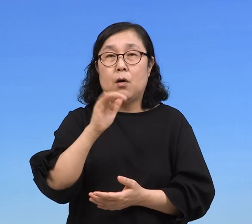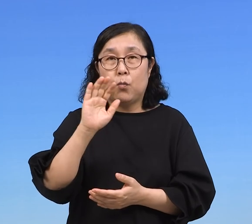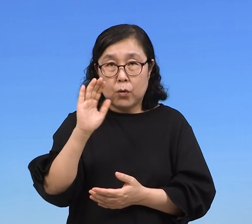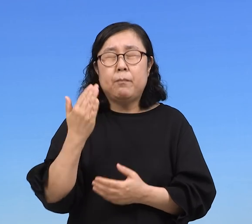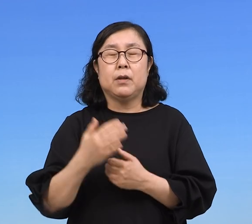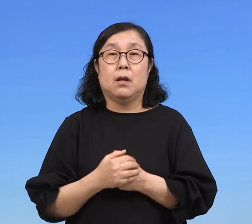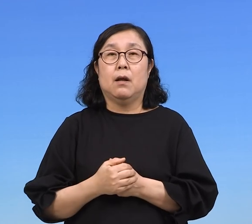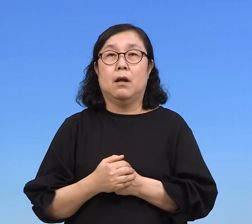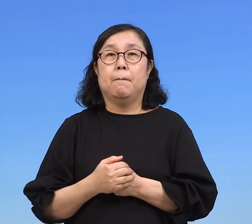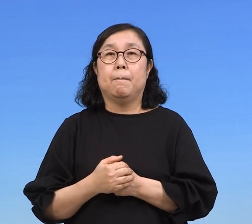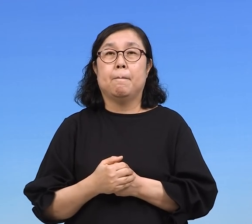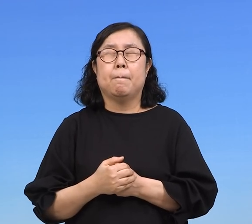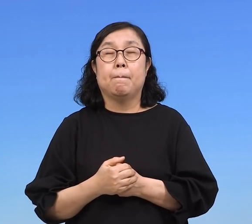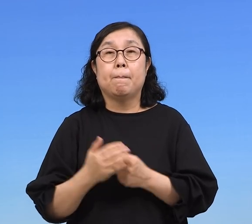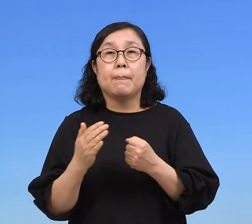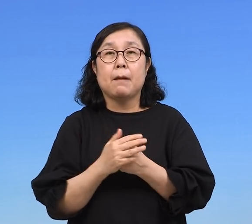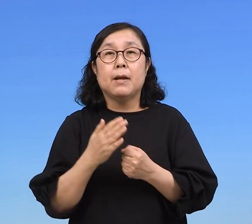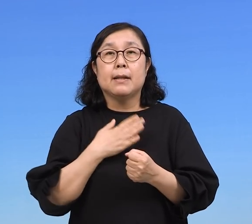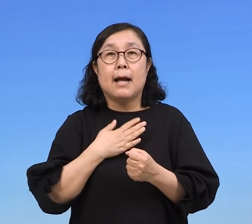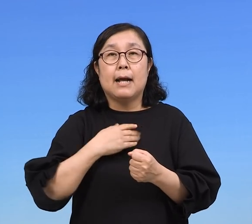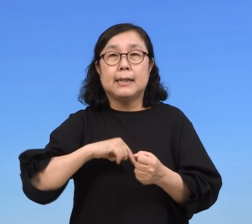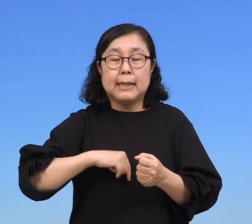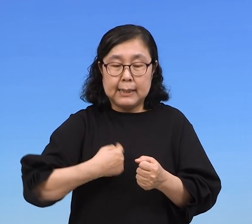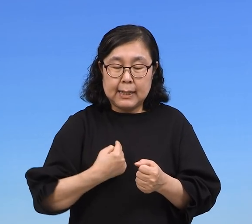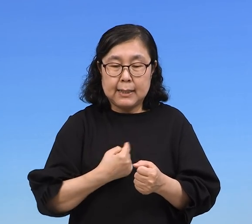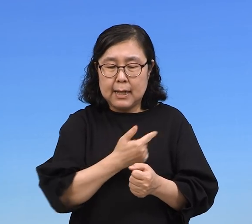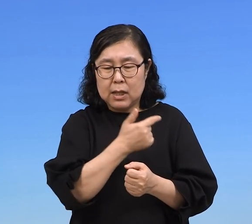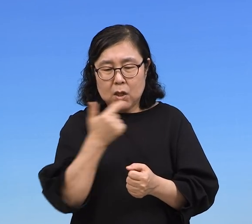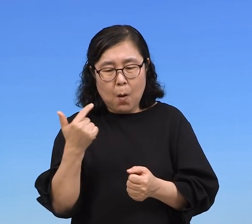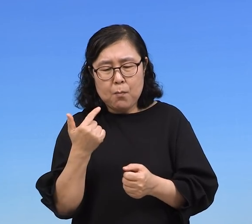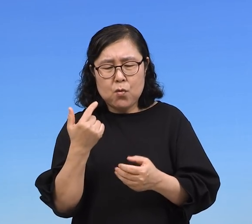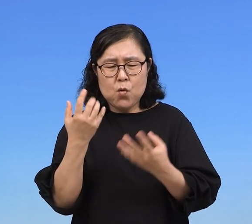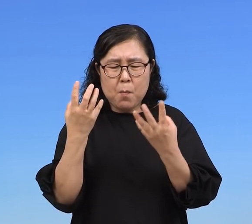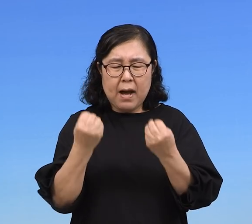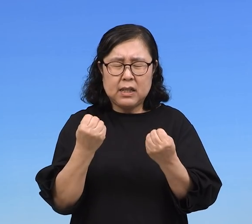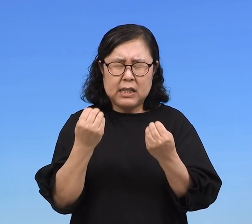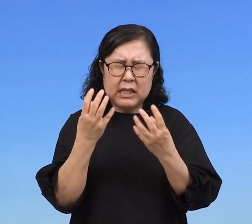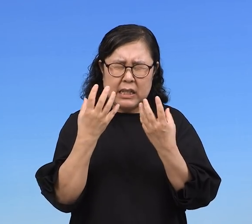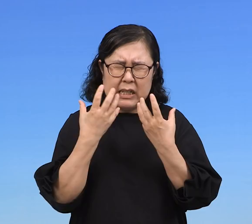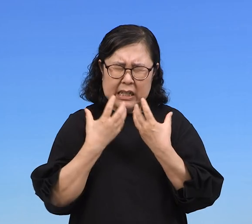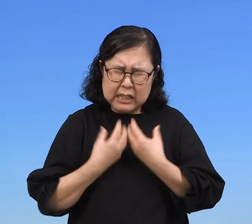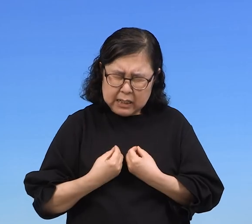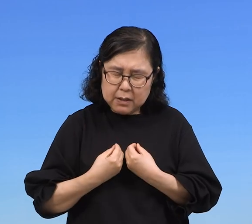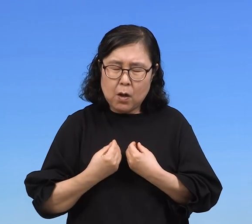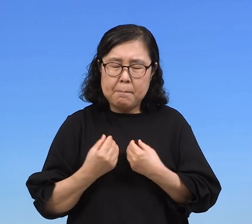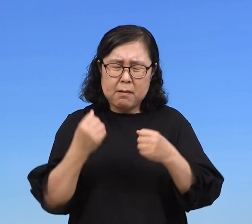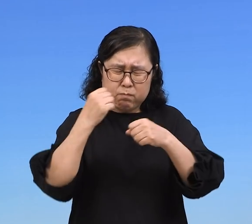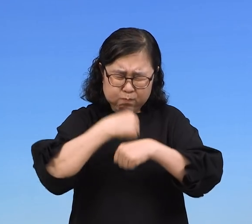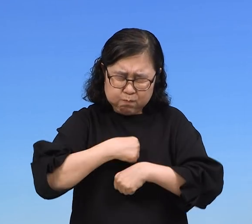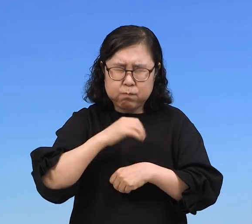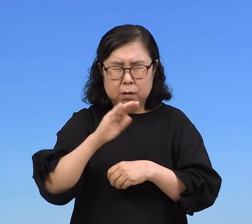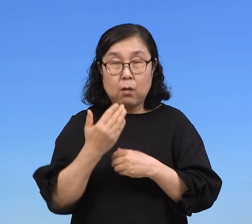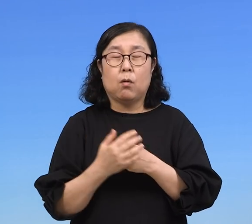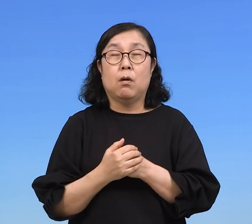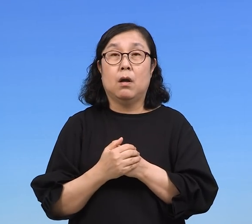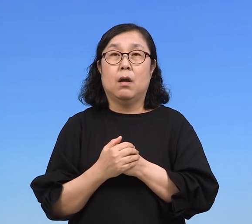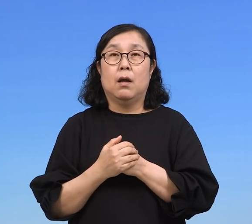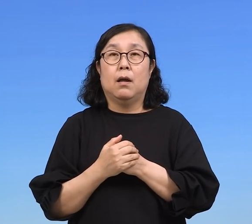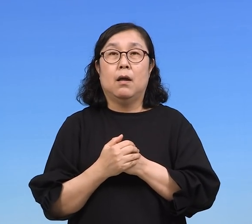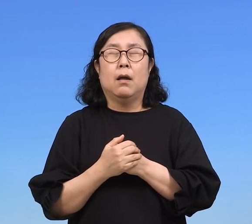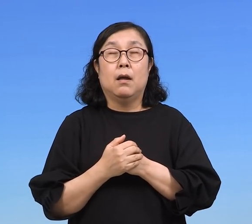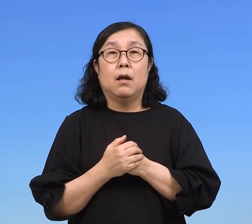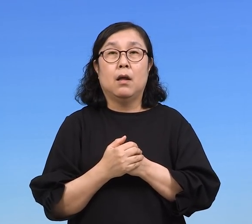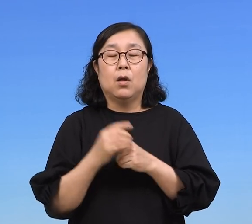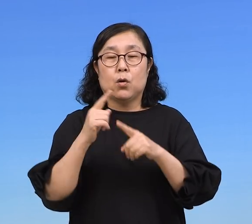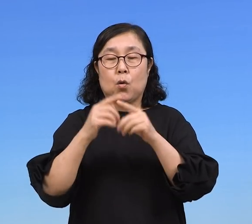얕은 저는 이런 점에서 제 자신에게 너무 많이 실망이 되고요. 또 교회